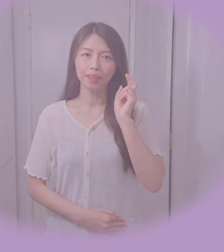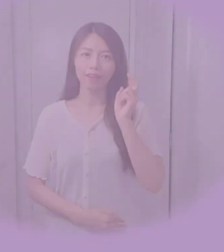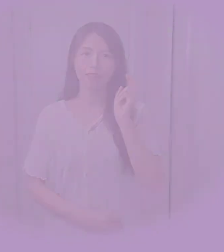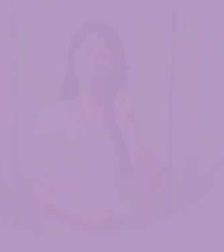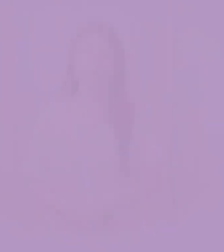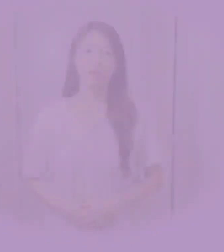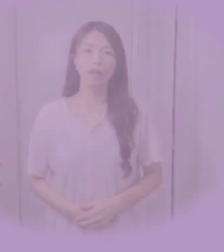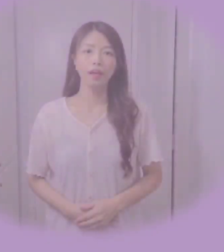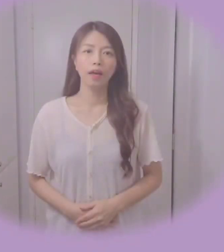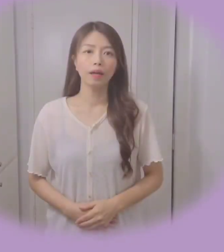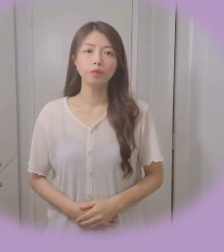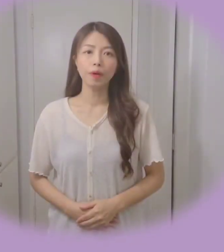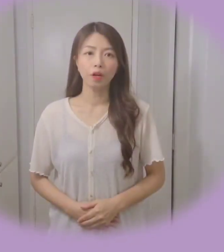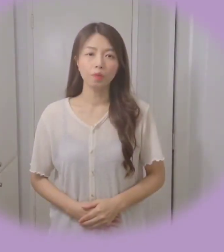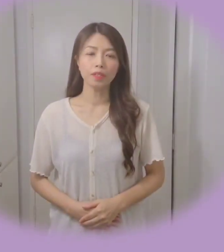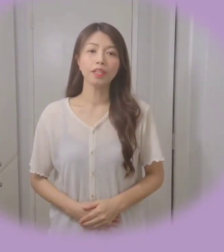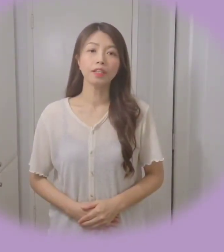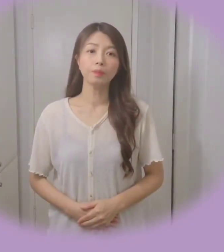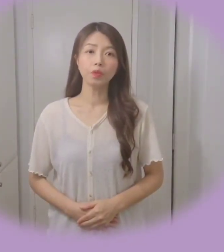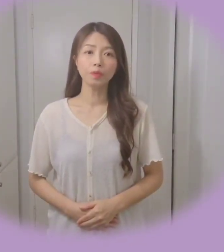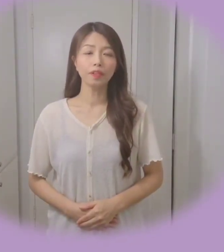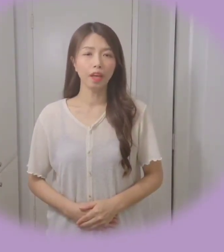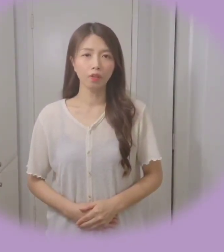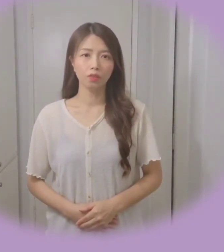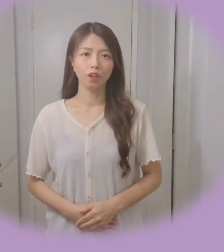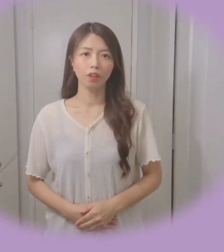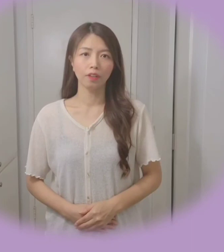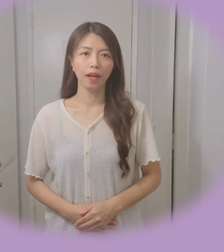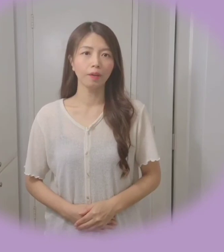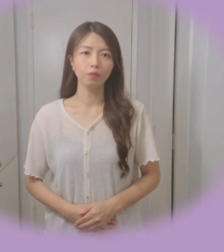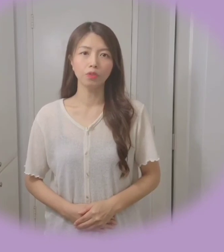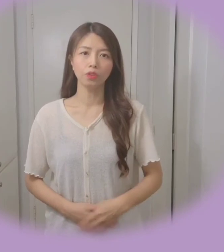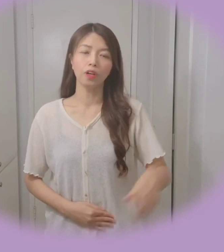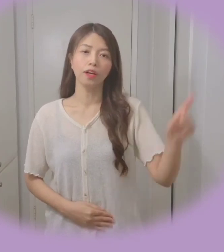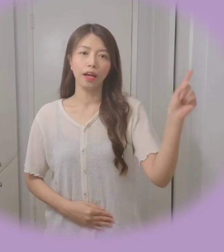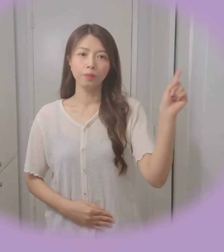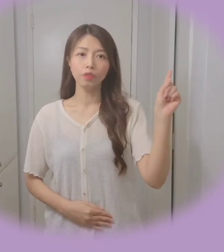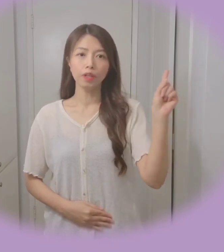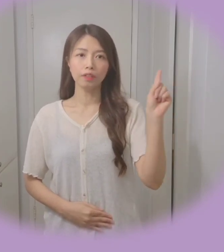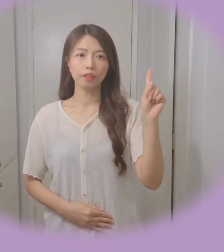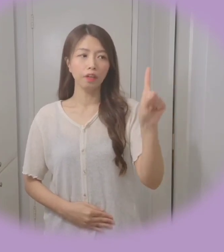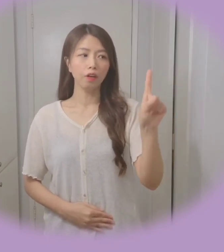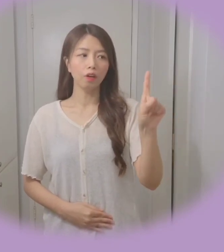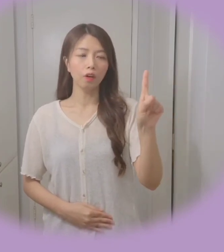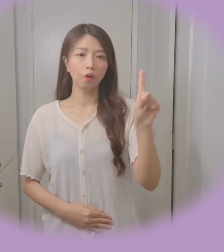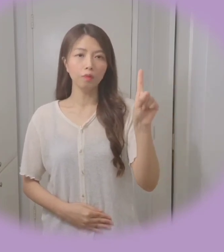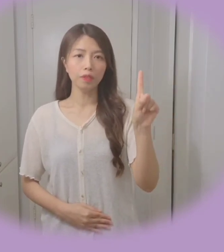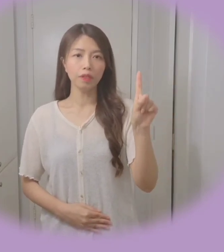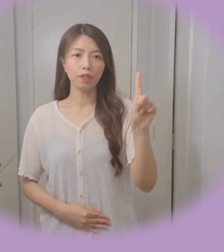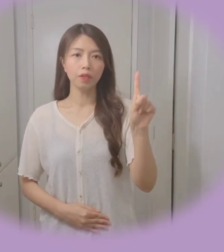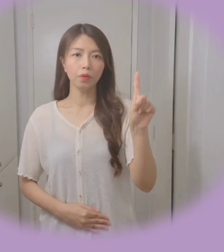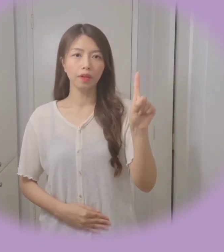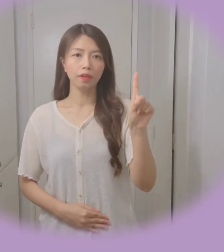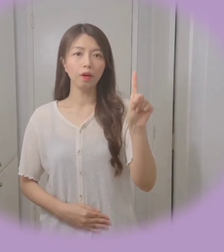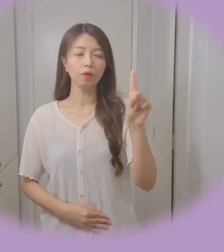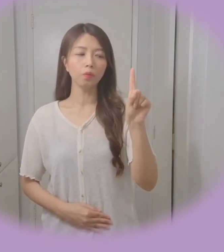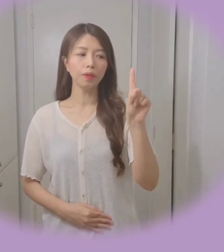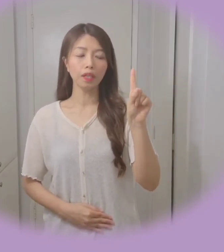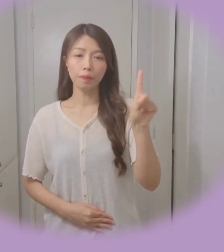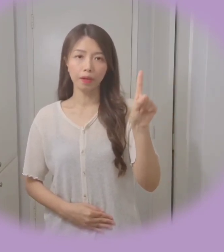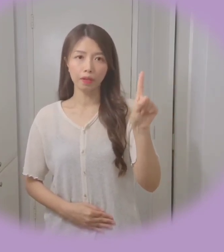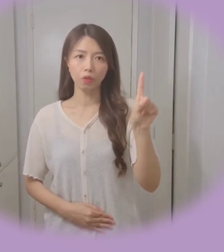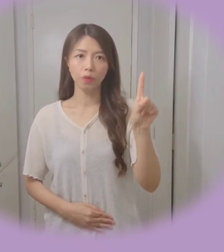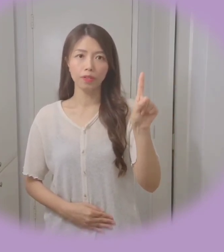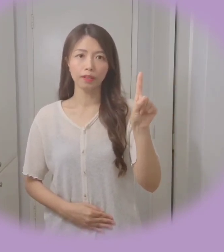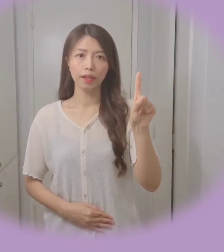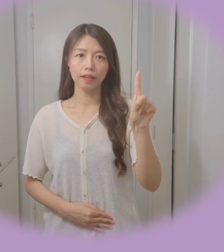수어를 해주시면 됩니다. 아무 말 없이 그 품을 내어주던, 아무란 뜻은요, 검지를 이용해서